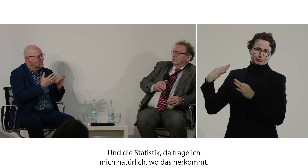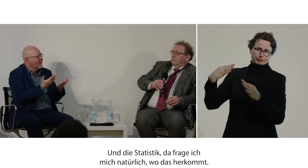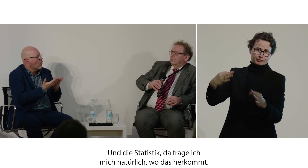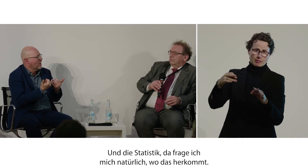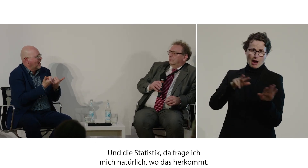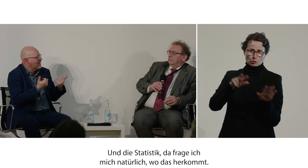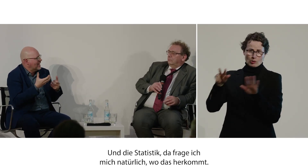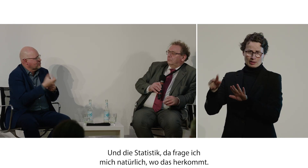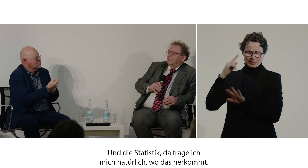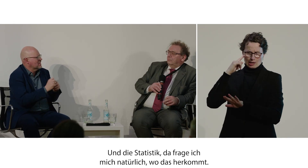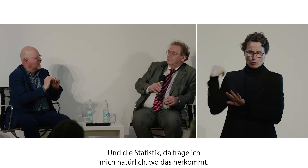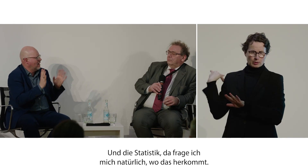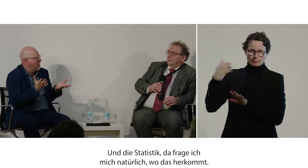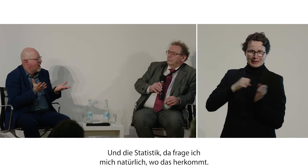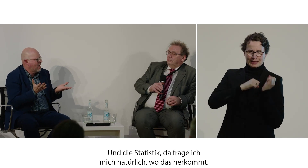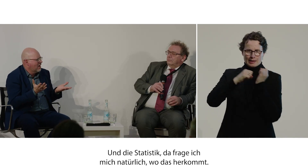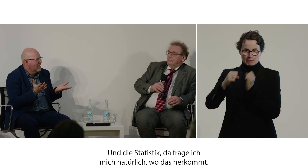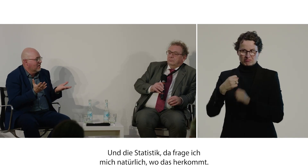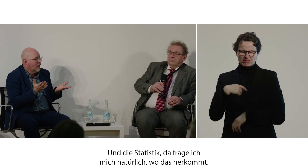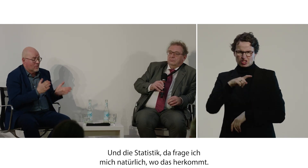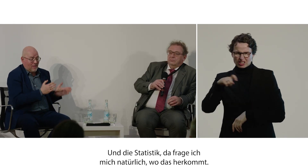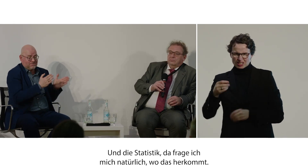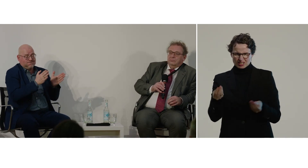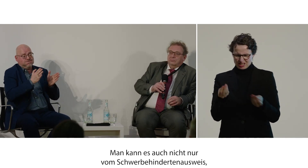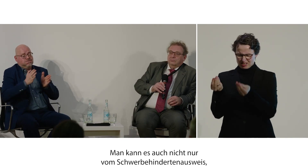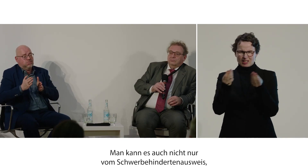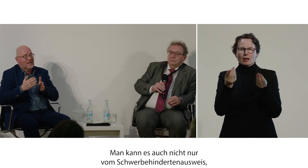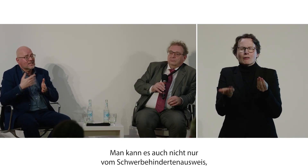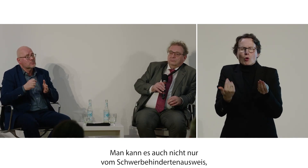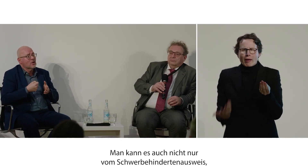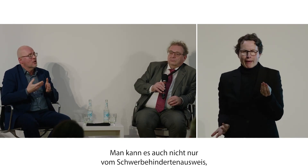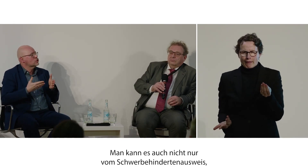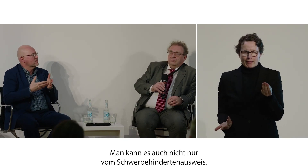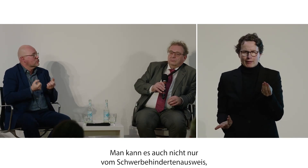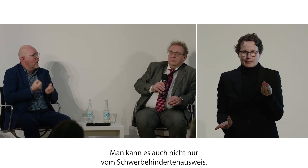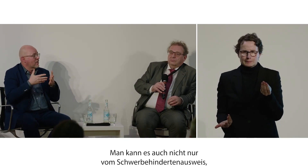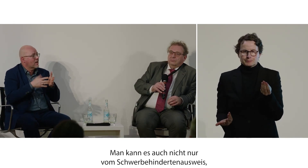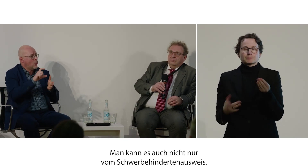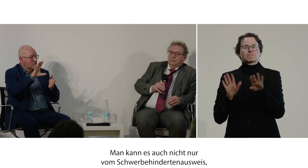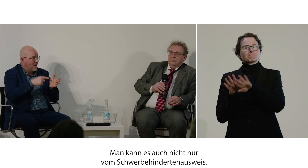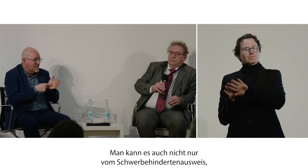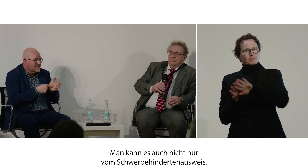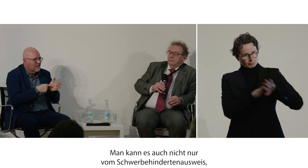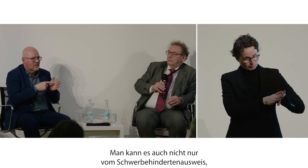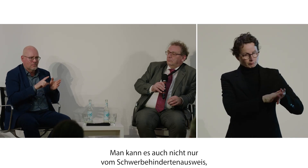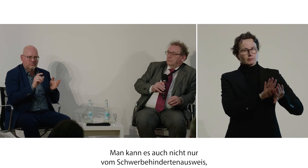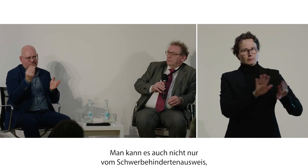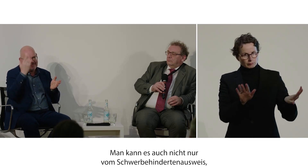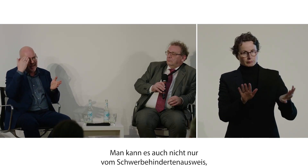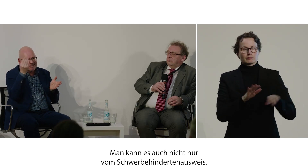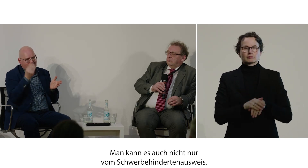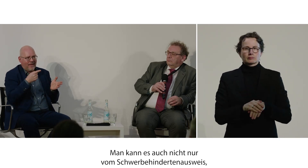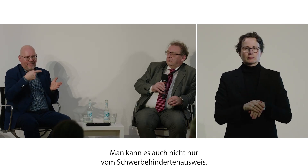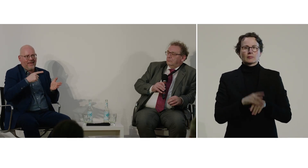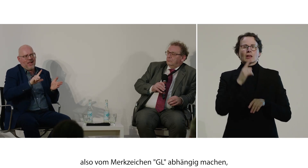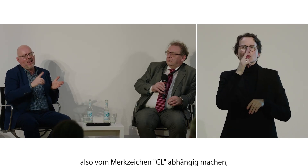Statistik sozusagen, da frage ich mich natürlich, wo das herkommt. Wenn man jetzt die andere Situation betrachtet, kann man